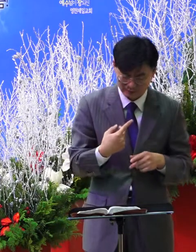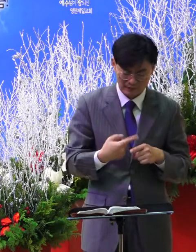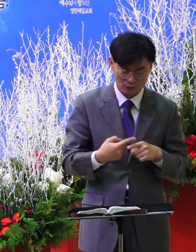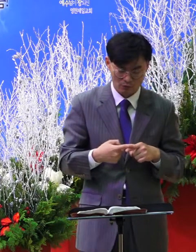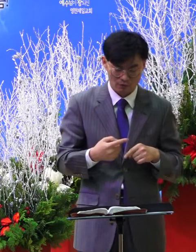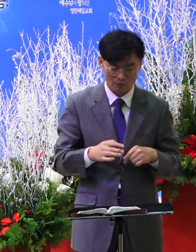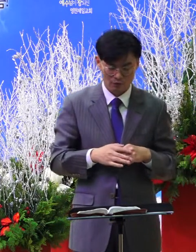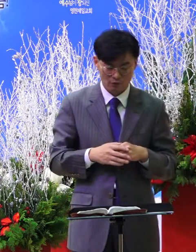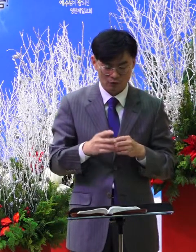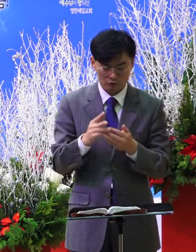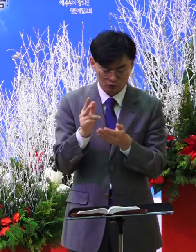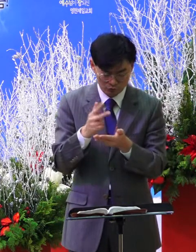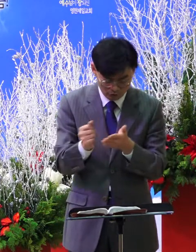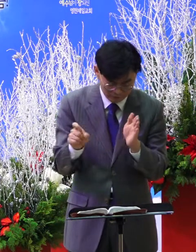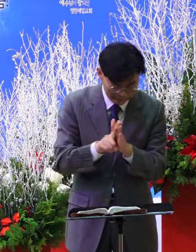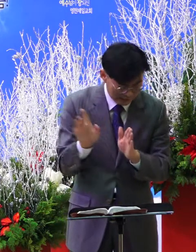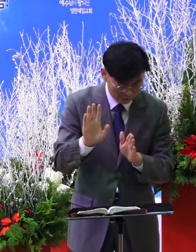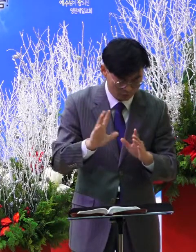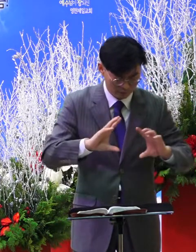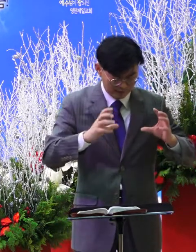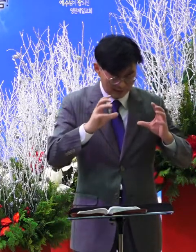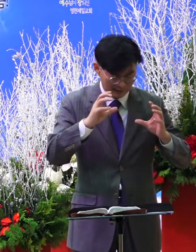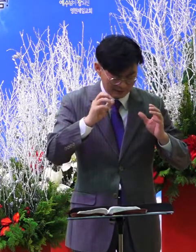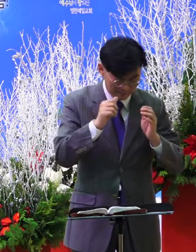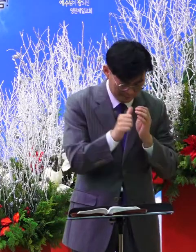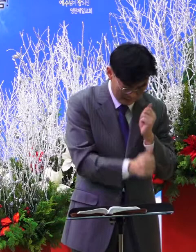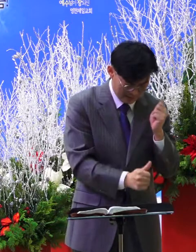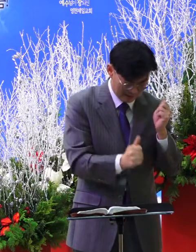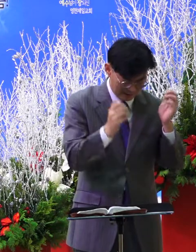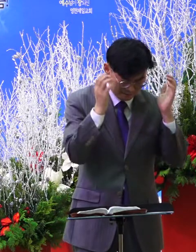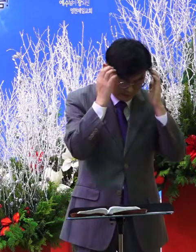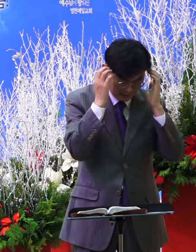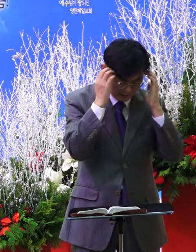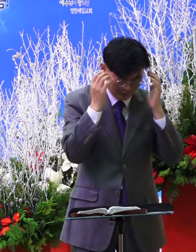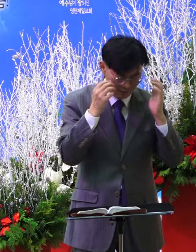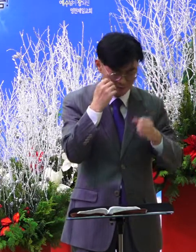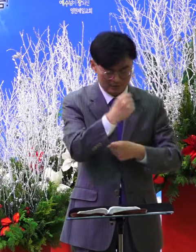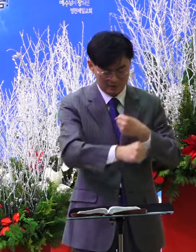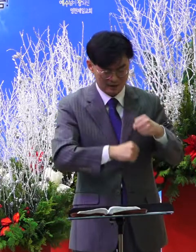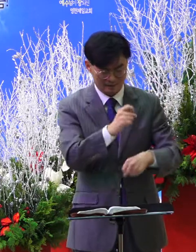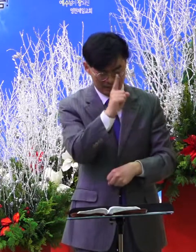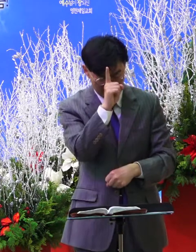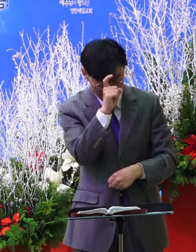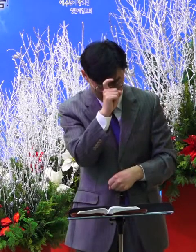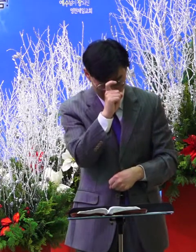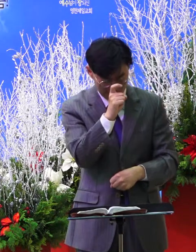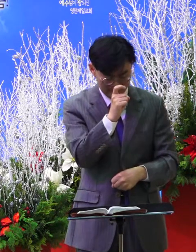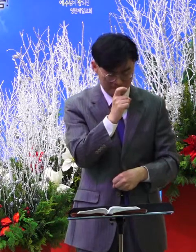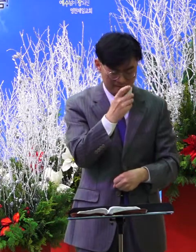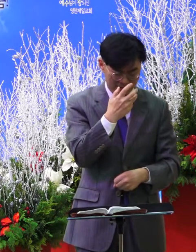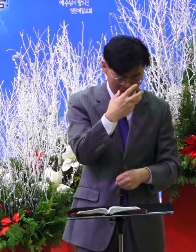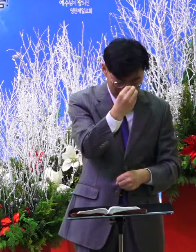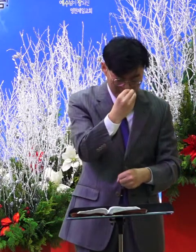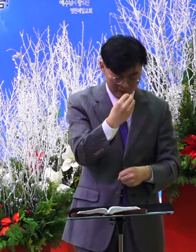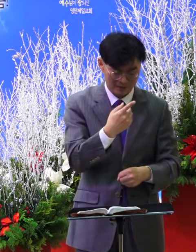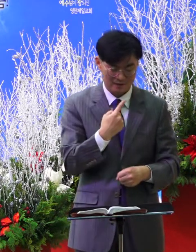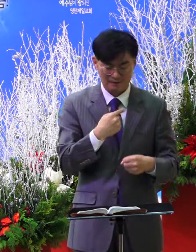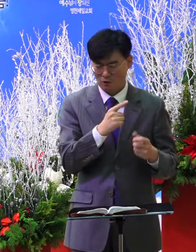등지고 세상에 빠져서 내가 하고 싶은 일들을 하며 살 때가 얼마나 많았는지